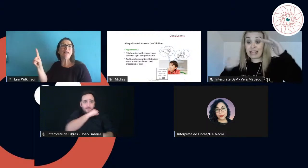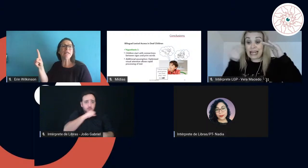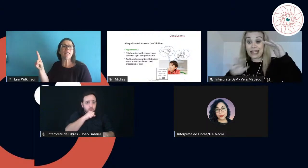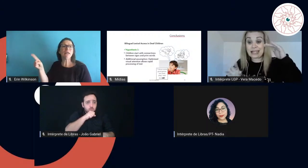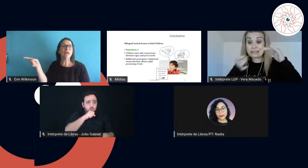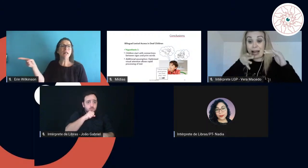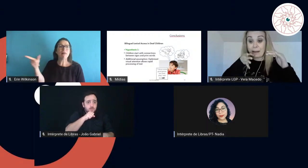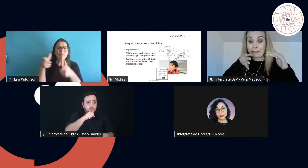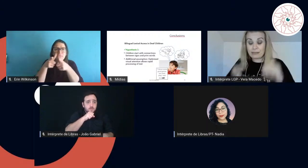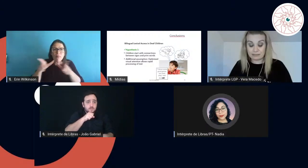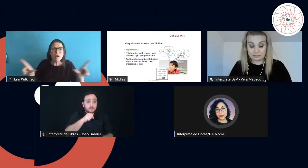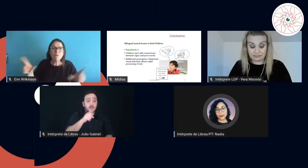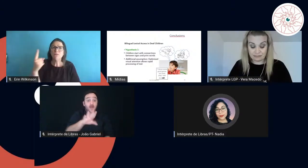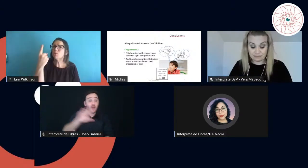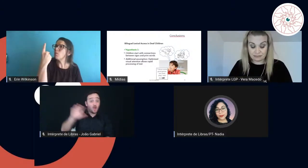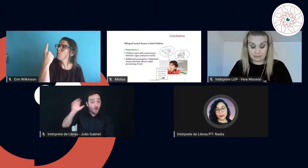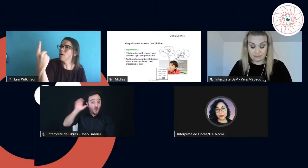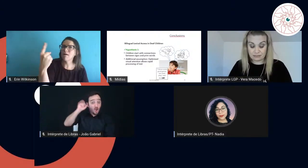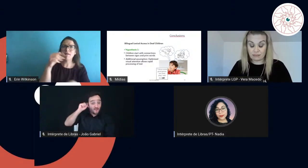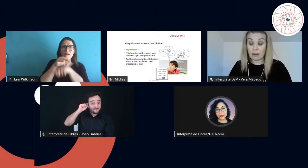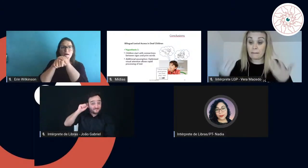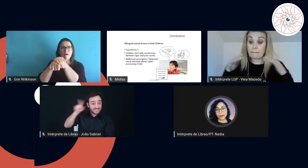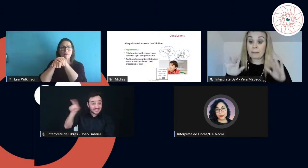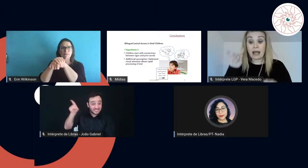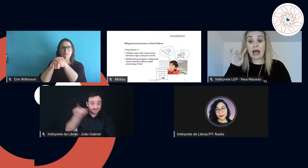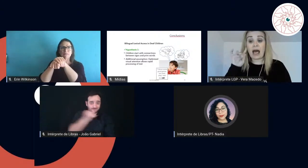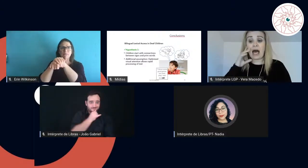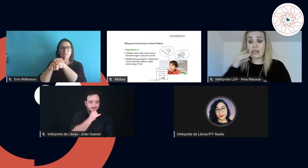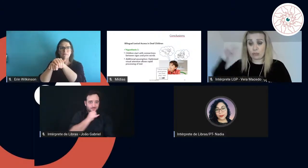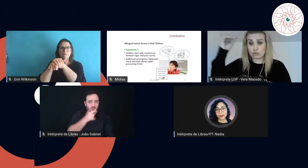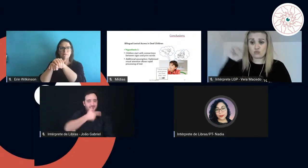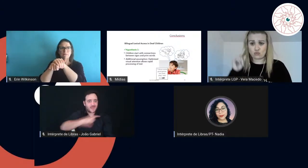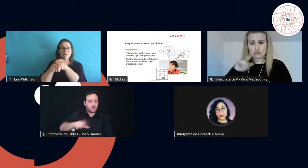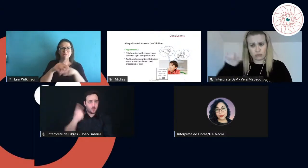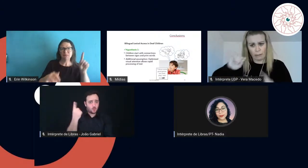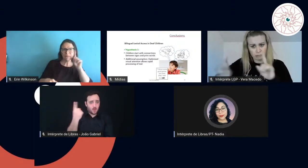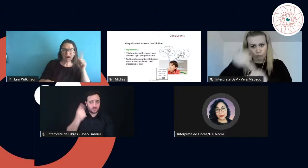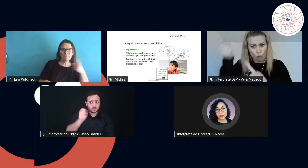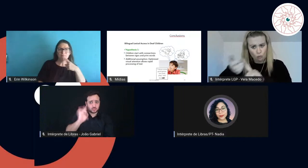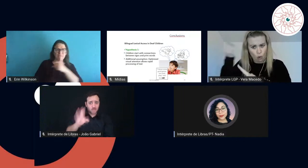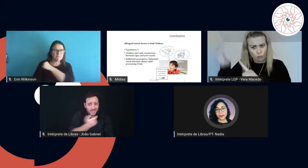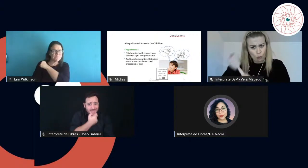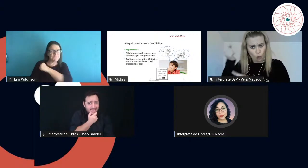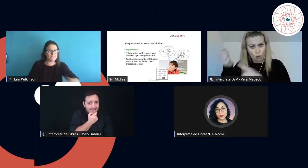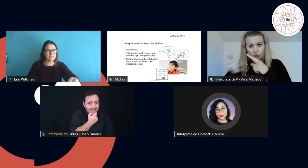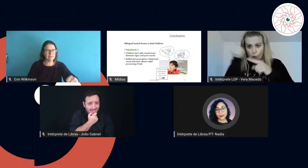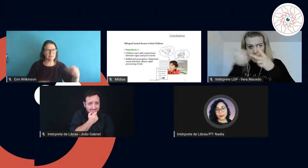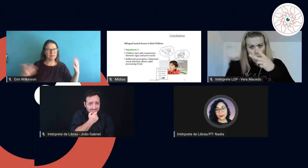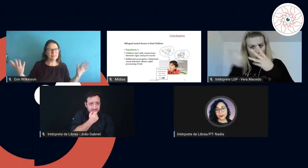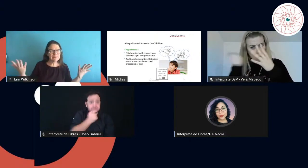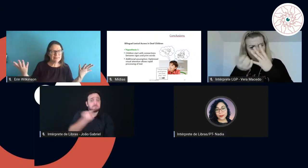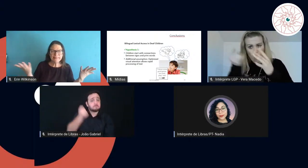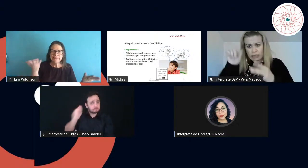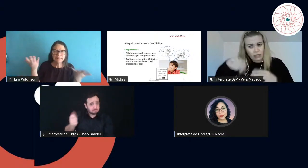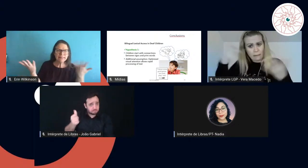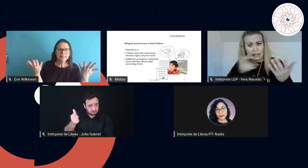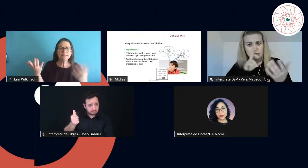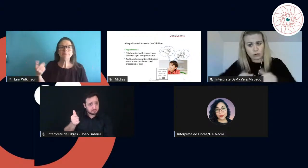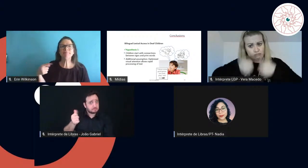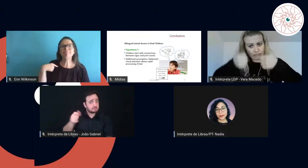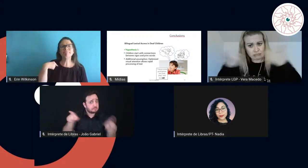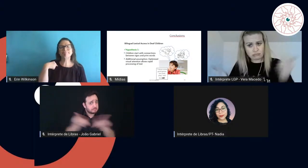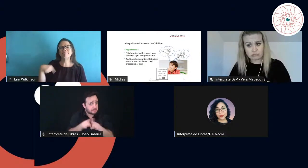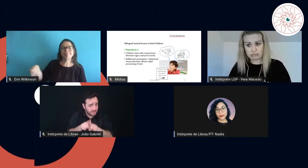surdos, né? Embora os adultos estudos também tenham tido eh uma resposta bem